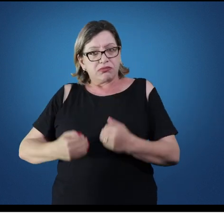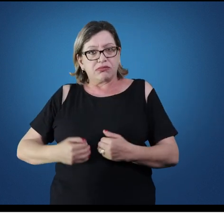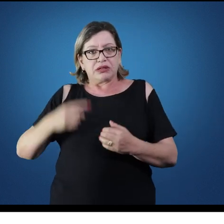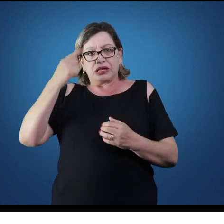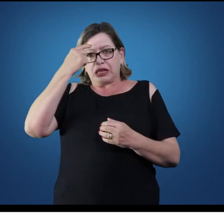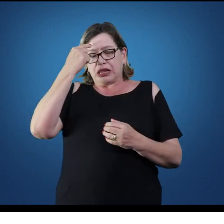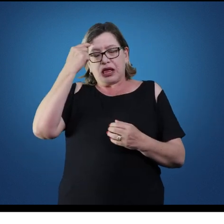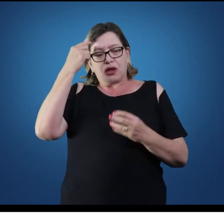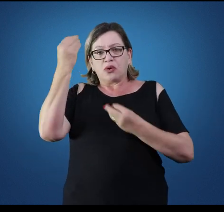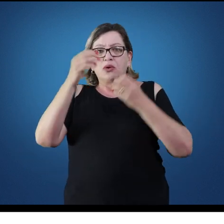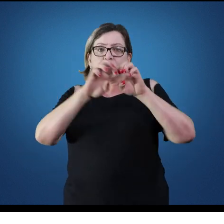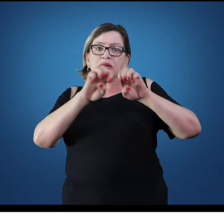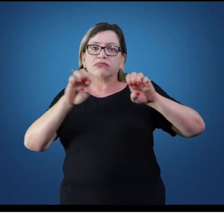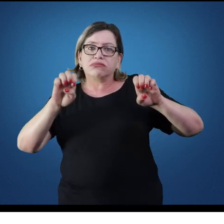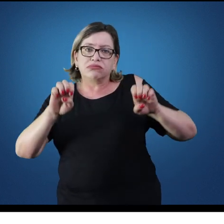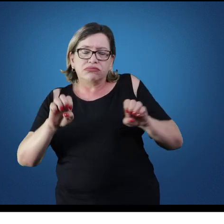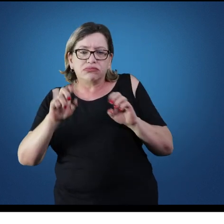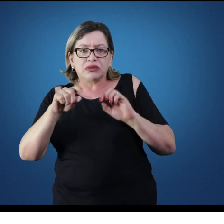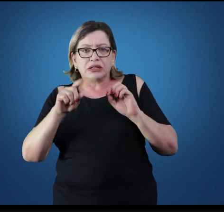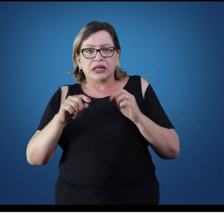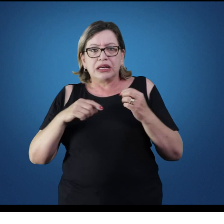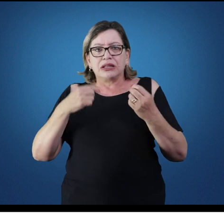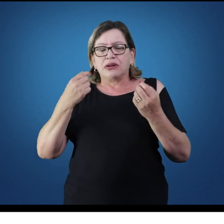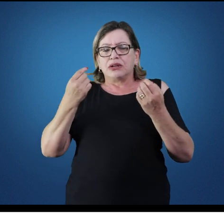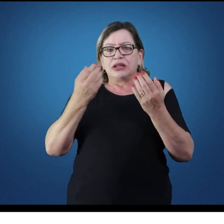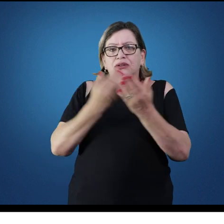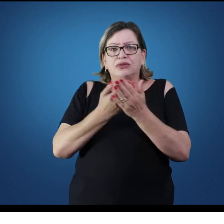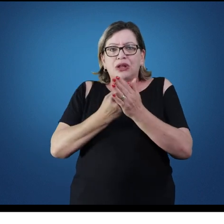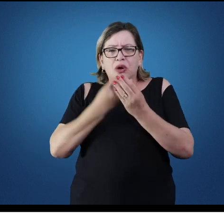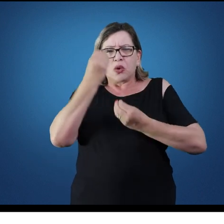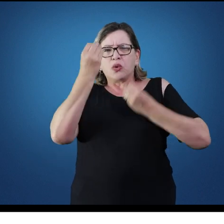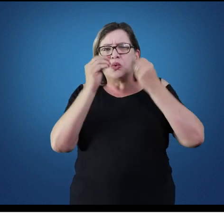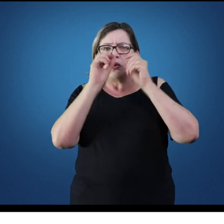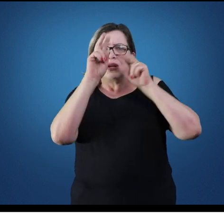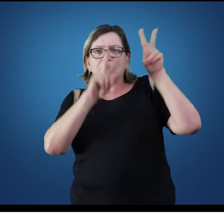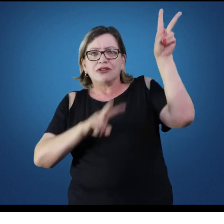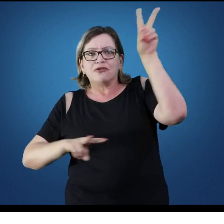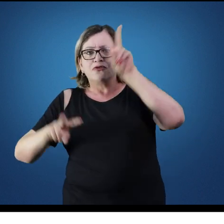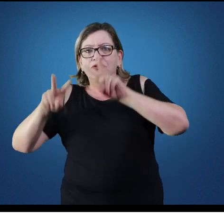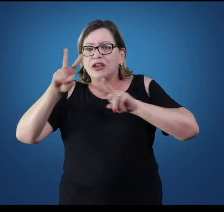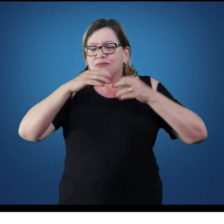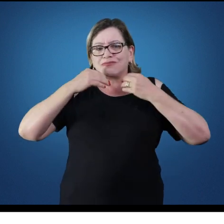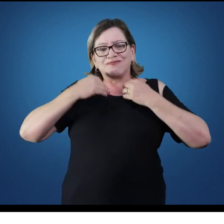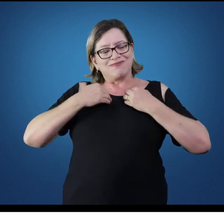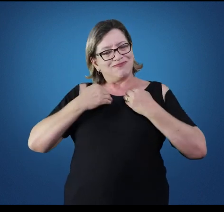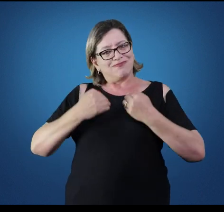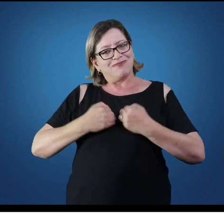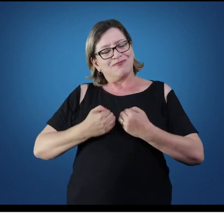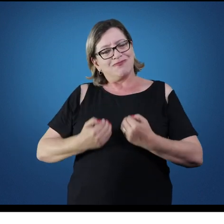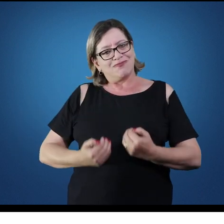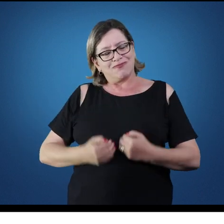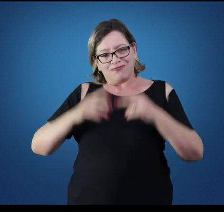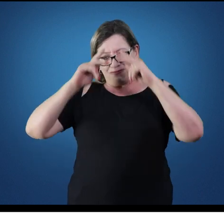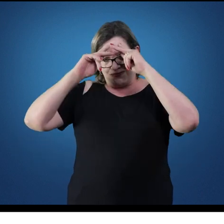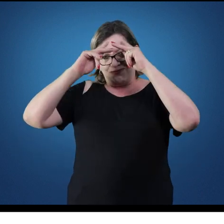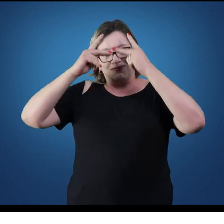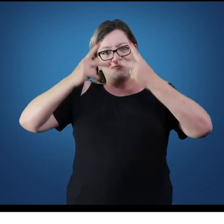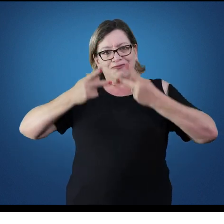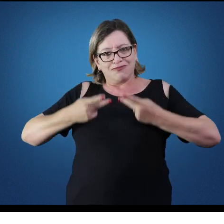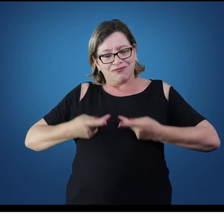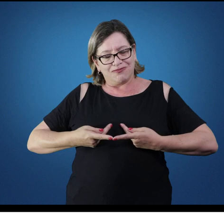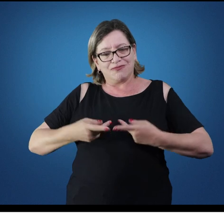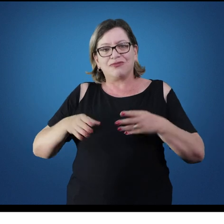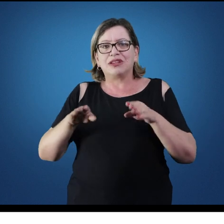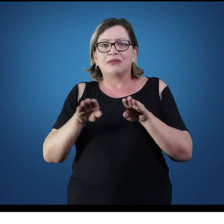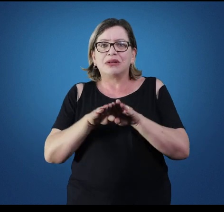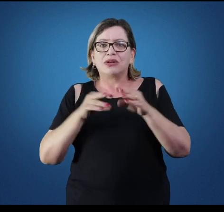da disciplina é estudar o aspecto visual das estruturas do corpo humano. O funcionamento, ele também